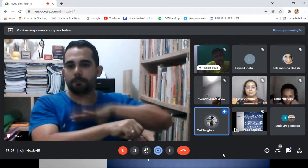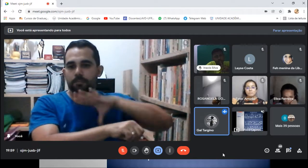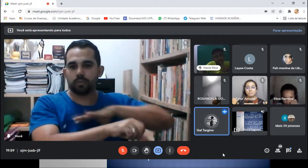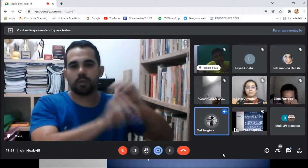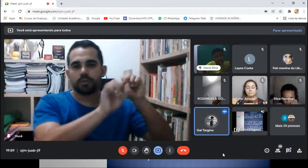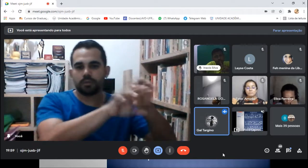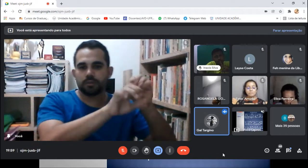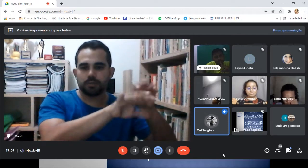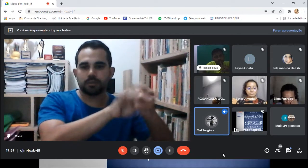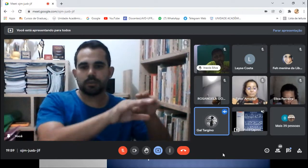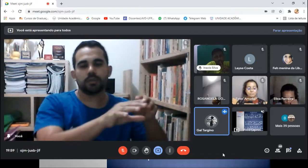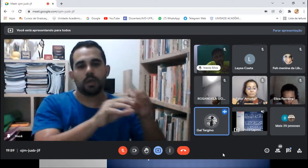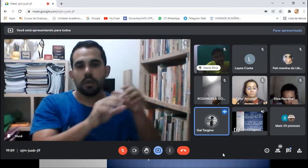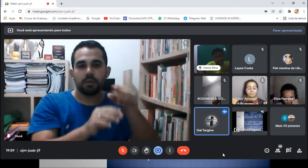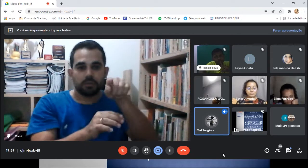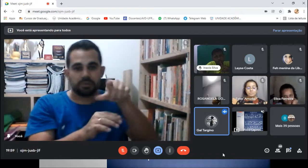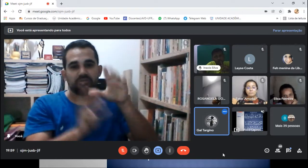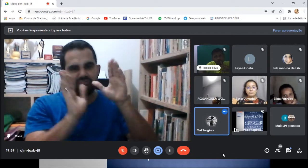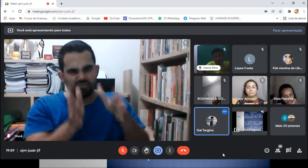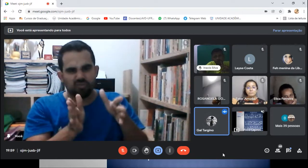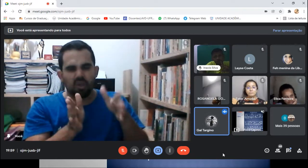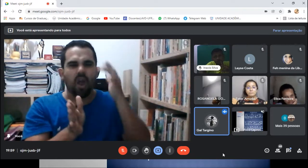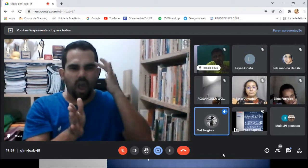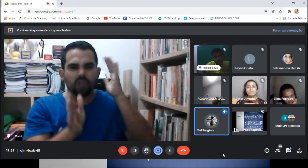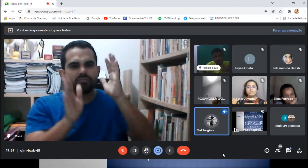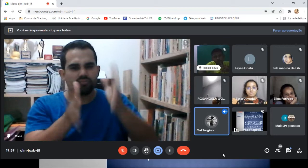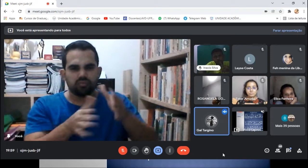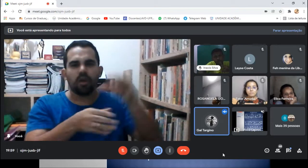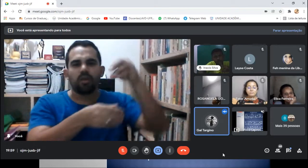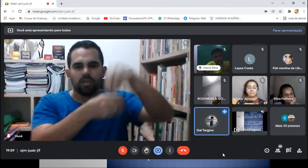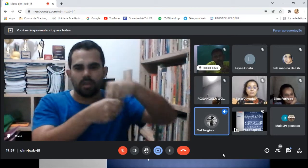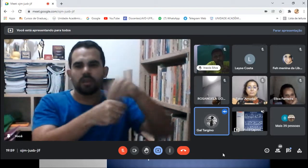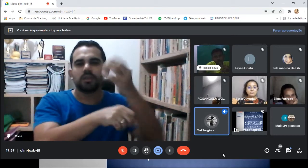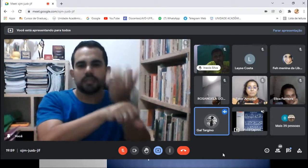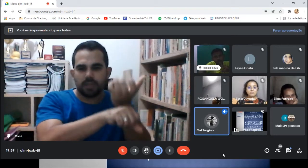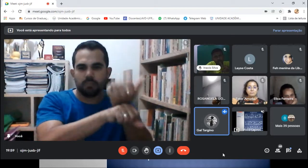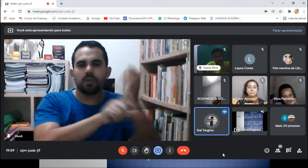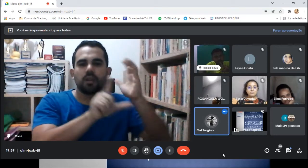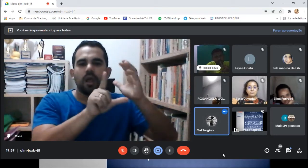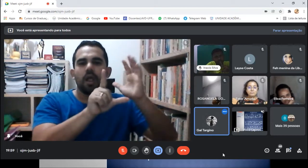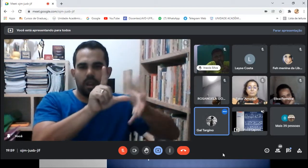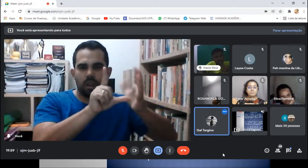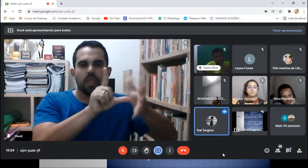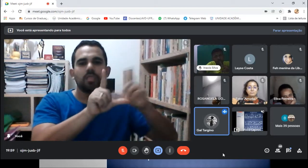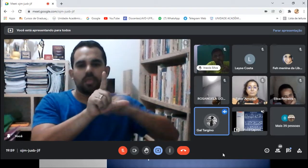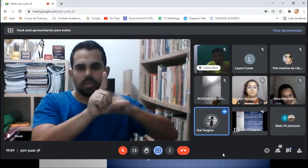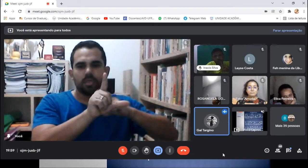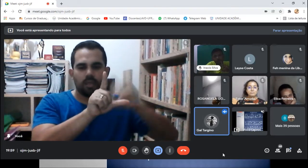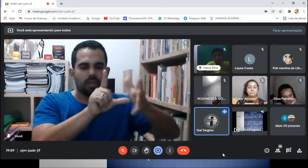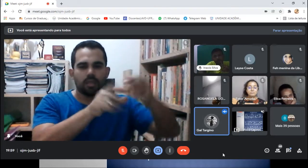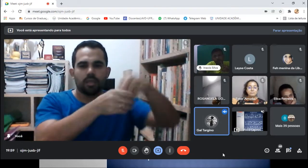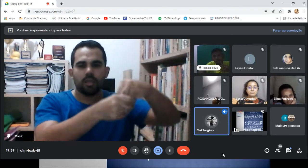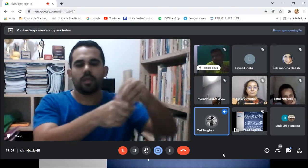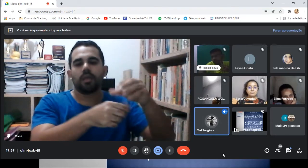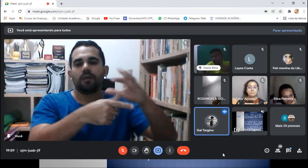forma aprofundada o ensino do português, né? Dentro da nossa disciplina em Letras